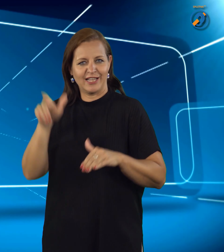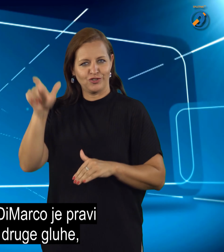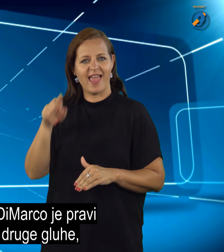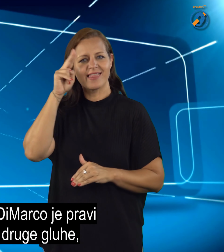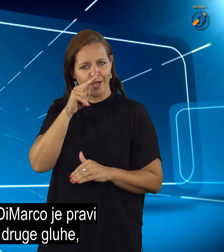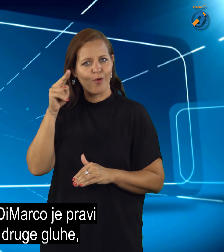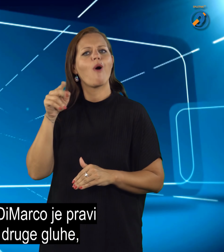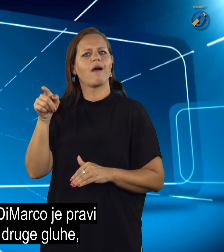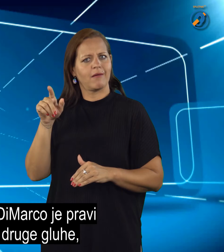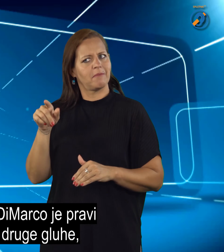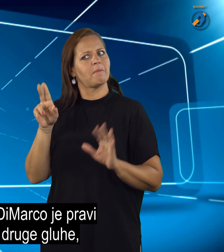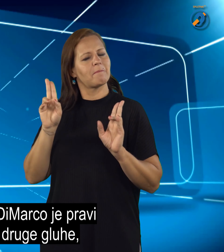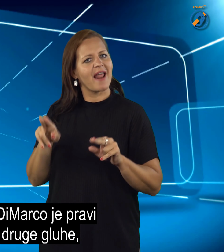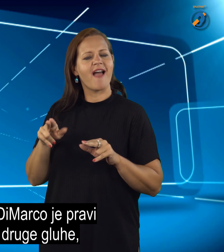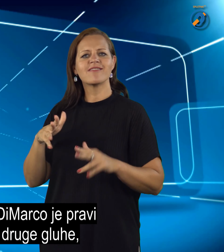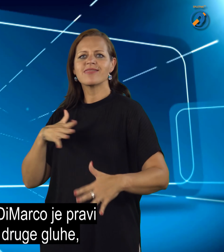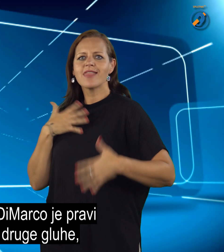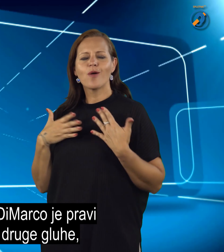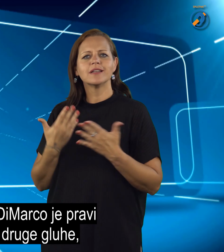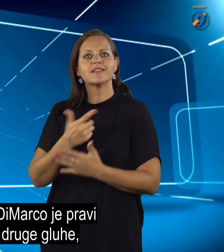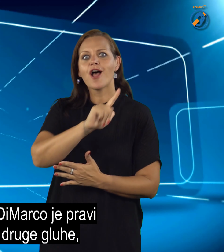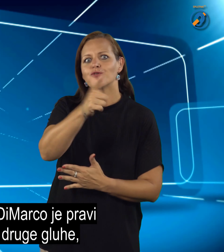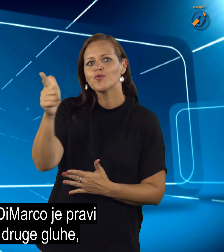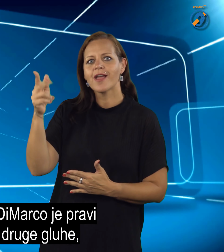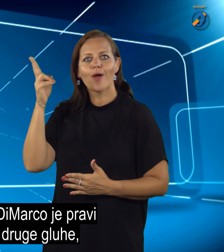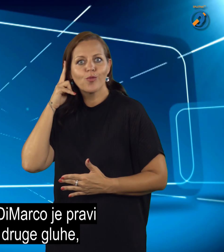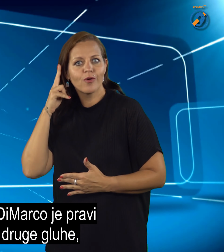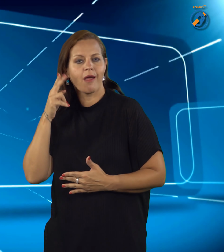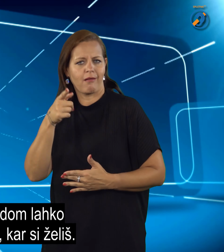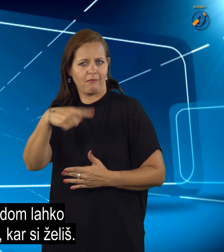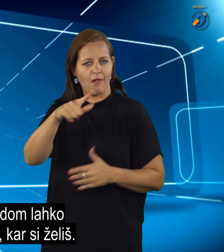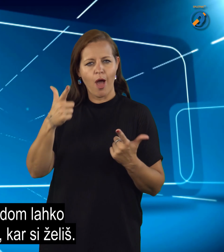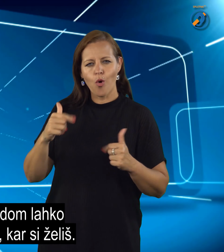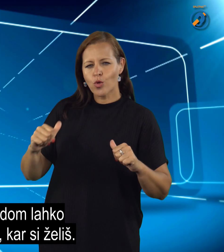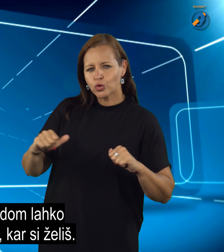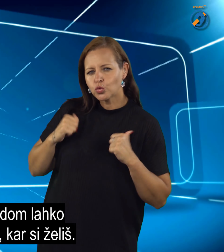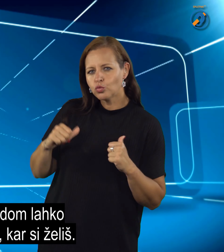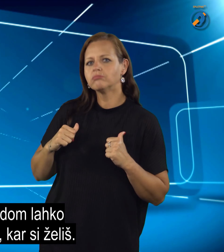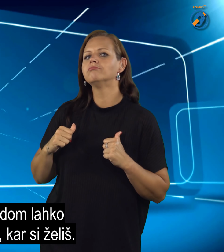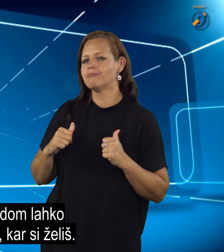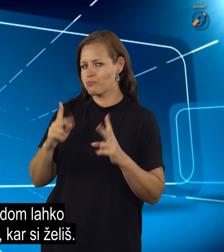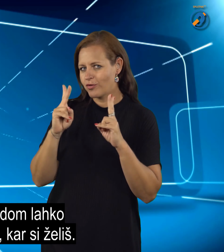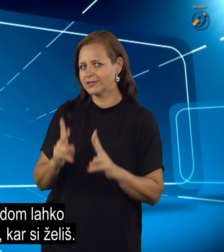DJ Niko DiMarco je pravi navdih za druge gluhe, da s trudom lahko postaneš, kar si želiš.